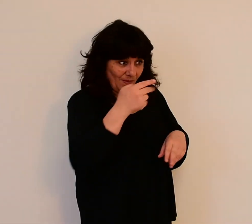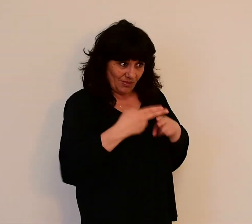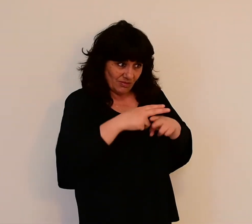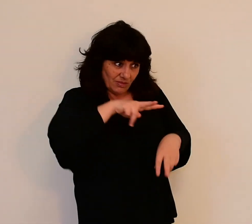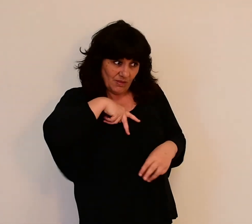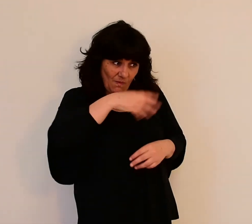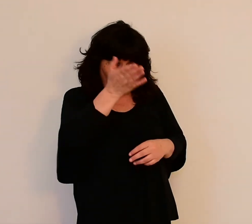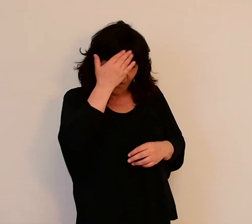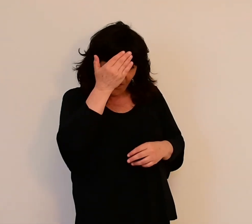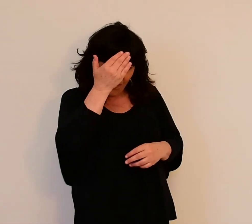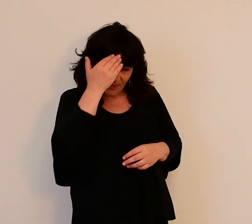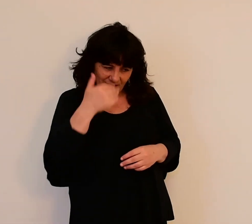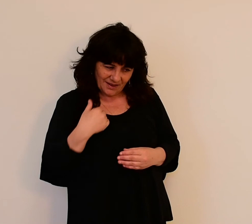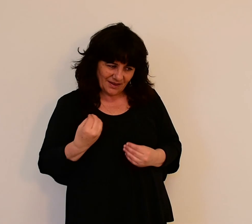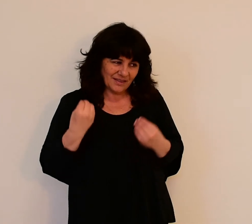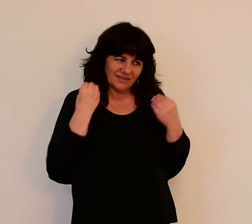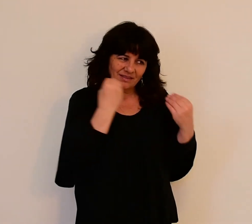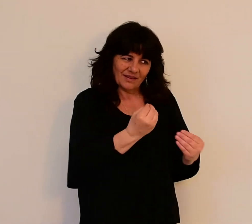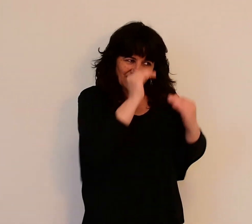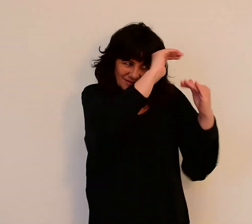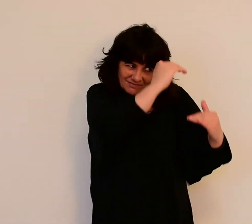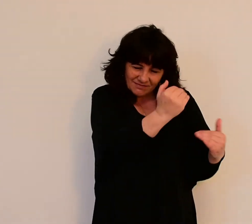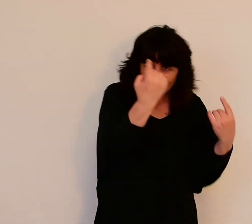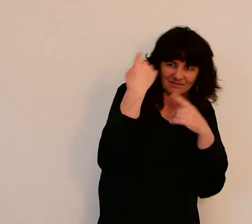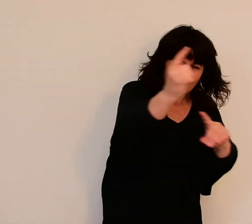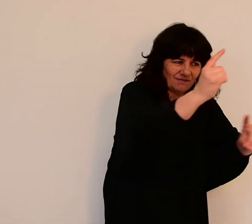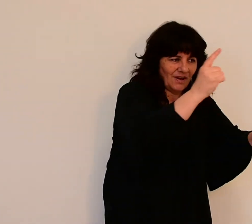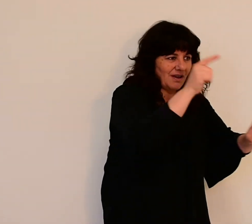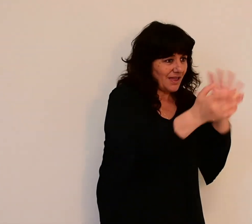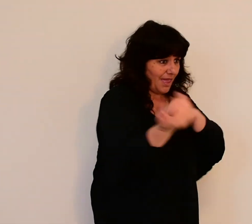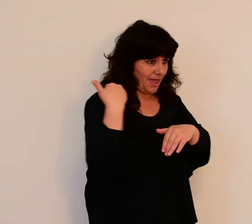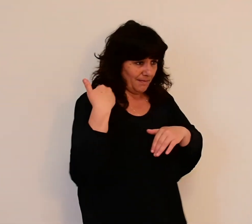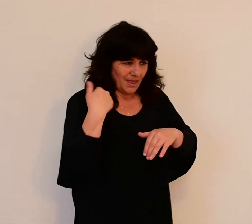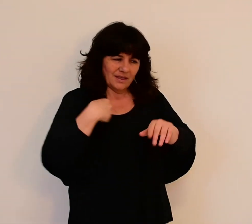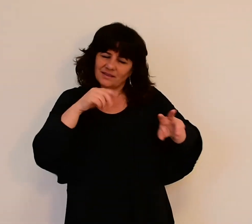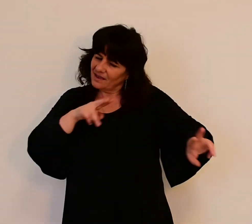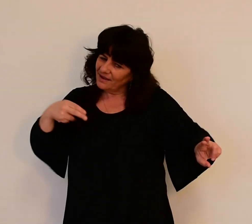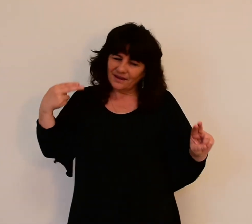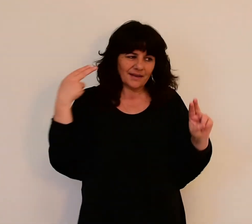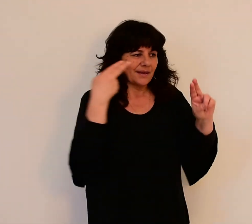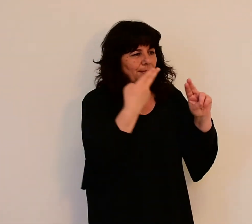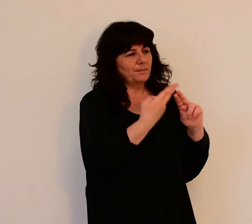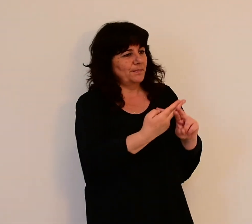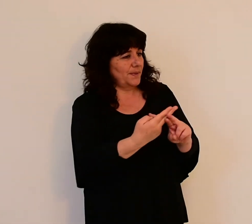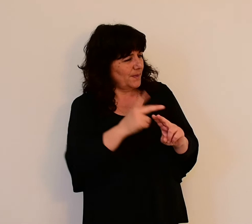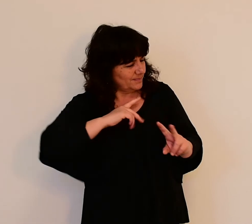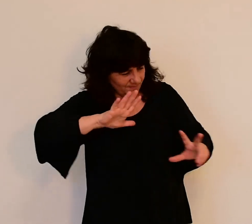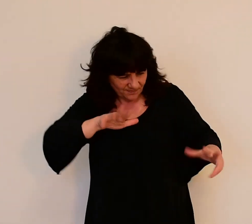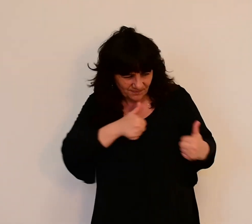nom. Il m'appelle et moi, je lui réponds. Je suis avec lui dans